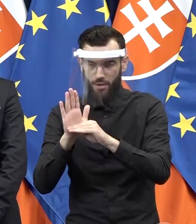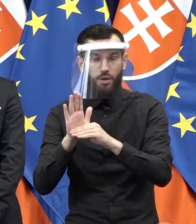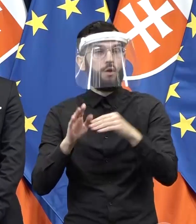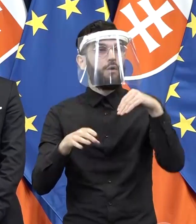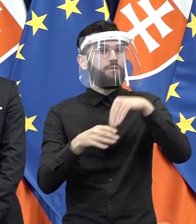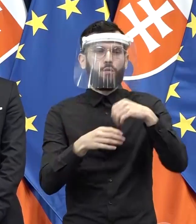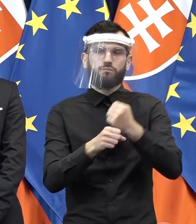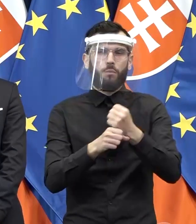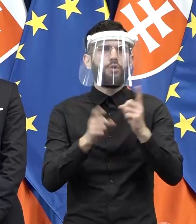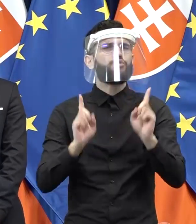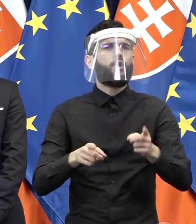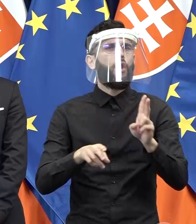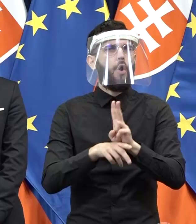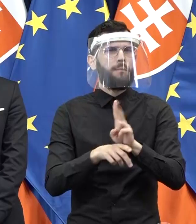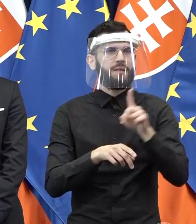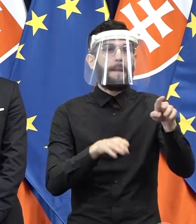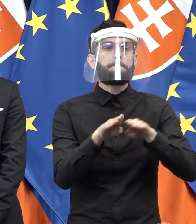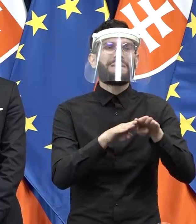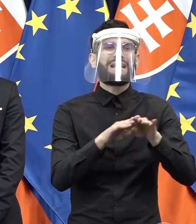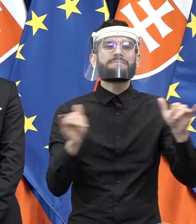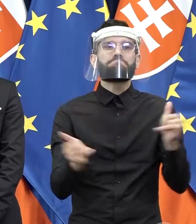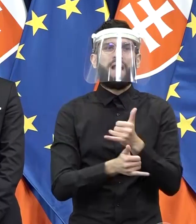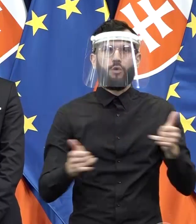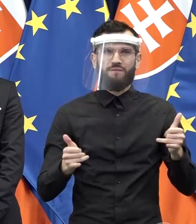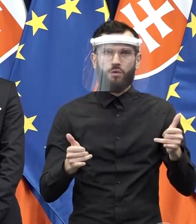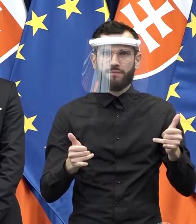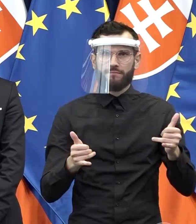dielne pani ministerky spravodlivosti,